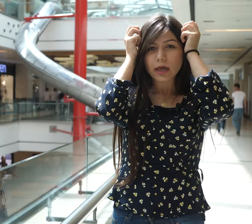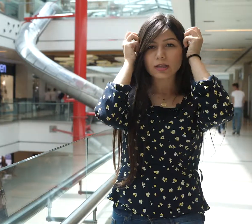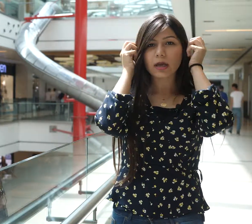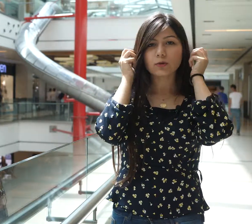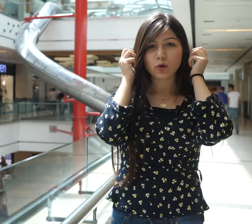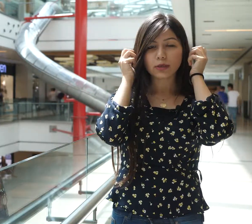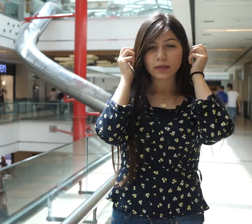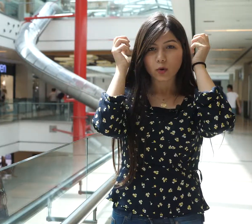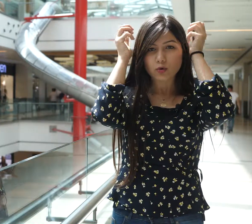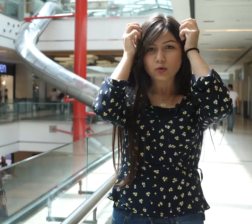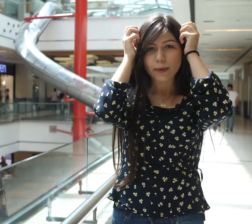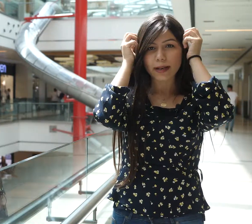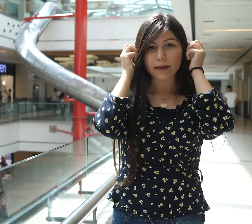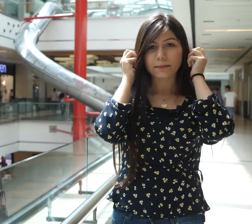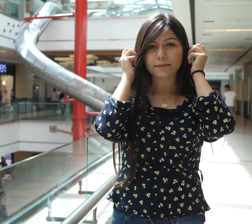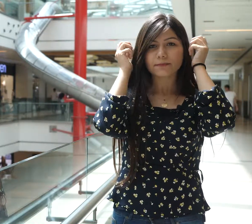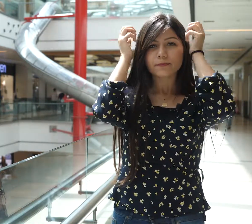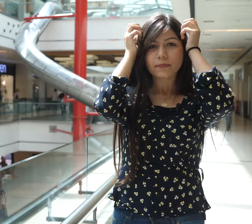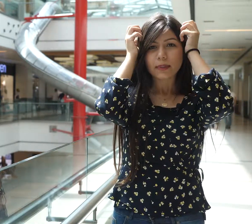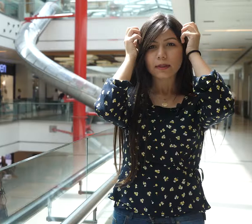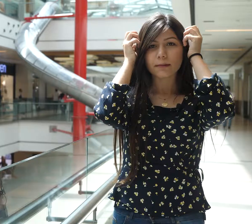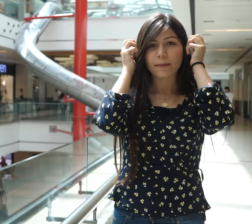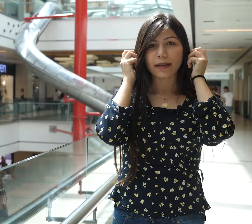aşağıya doğru indiriyoruz. Bere. Bere.